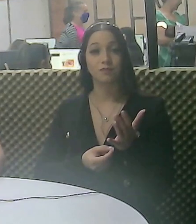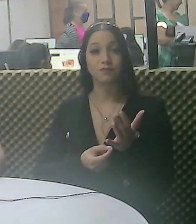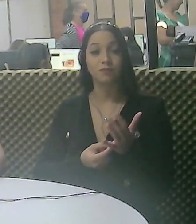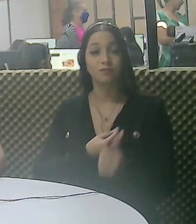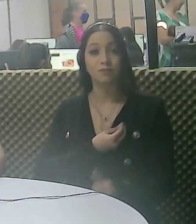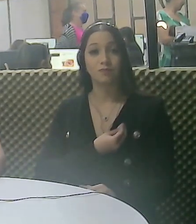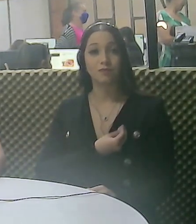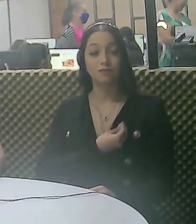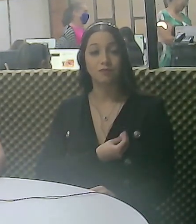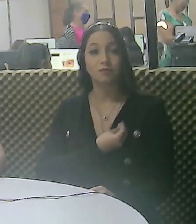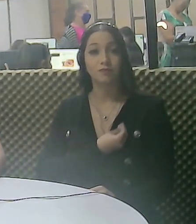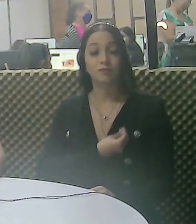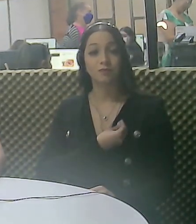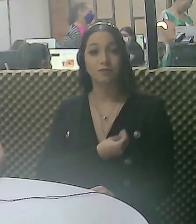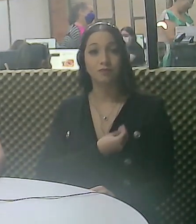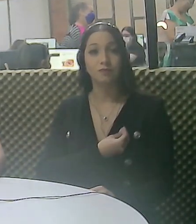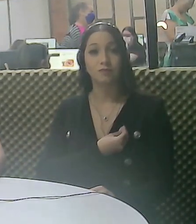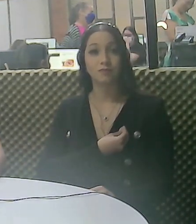forma